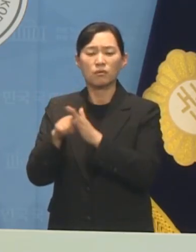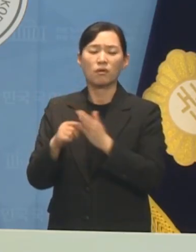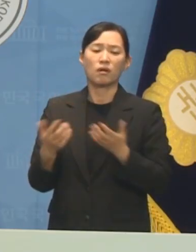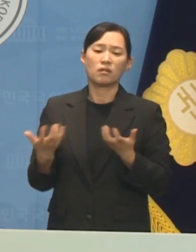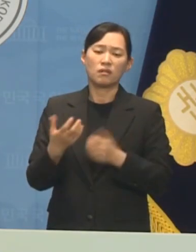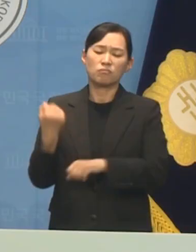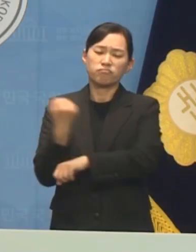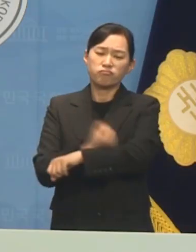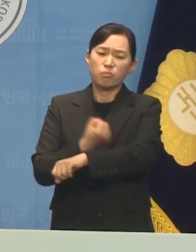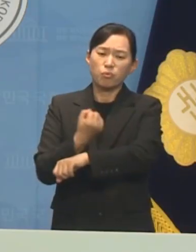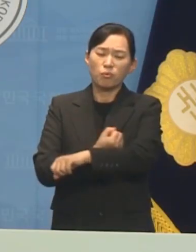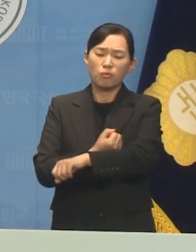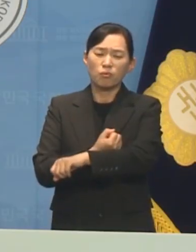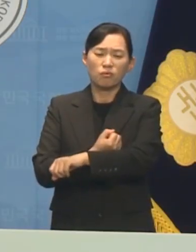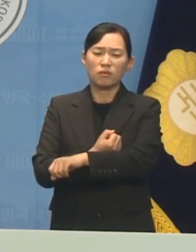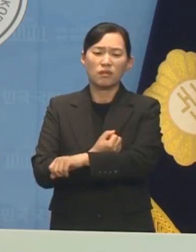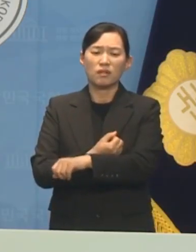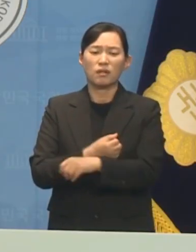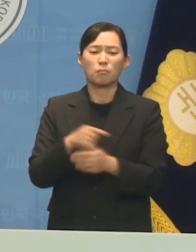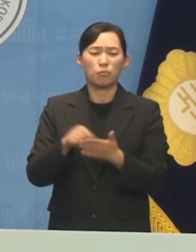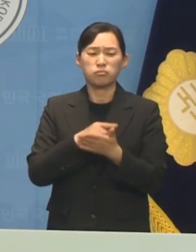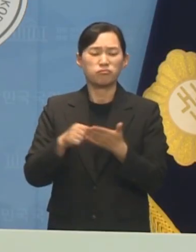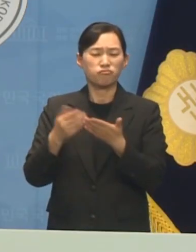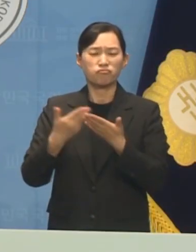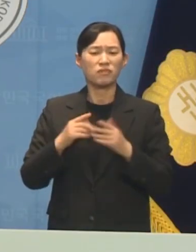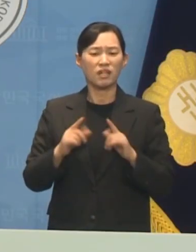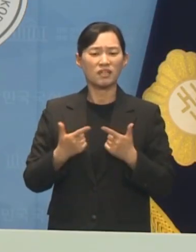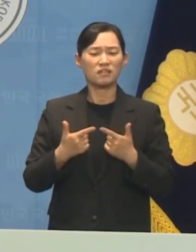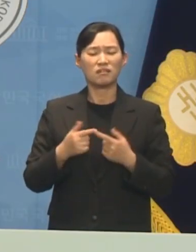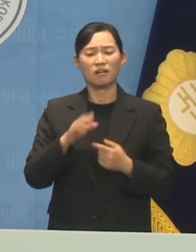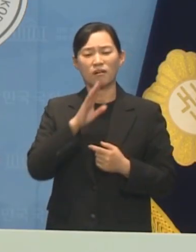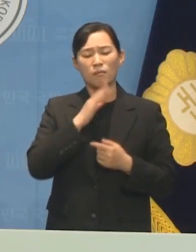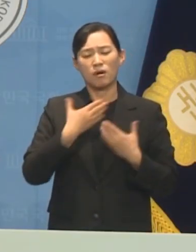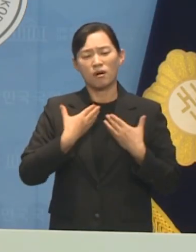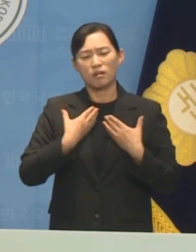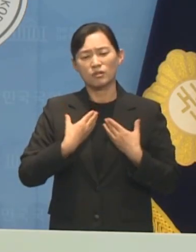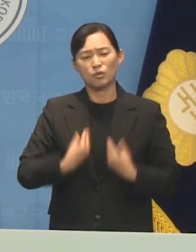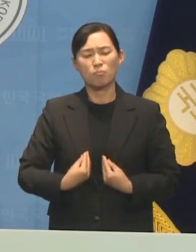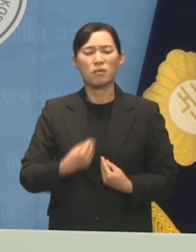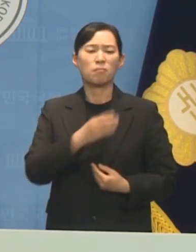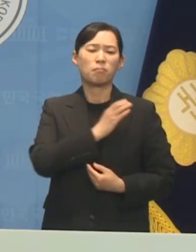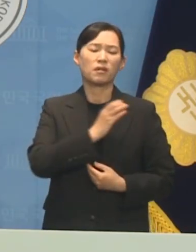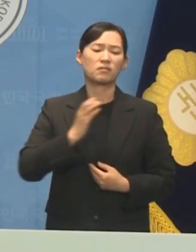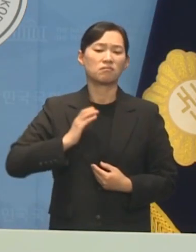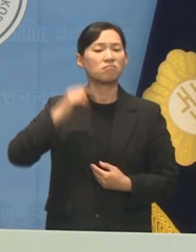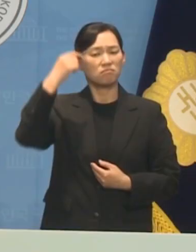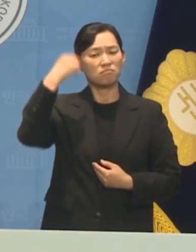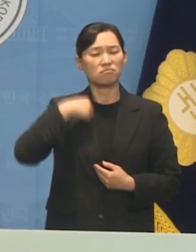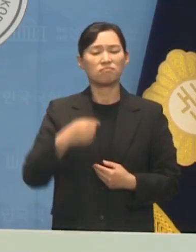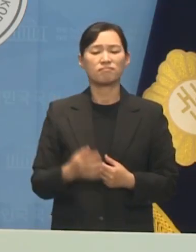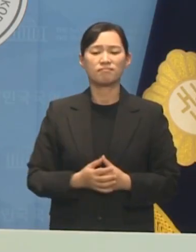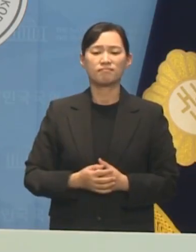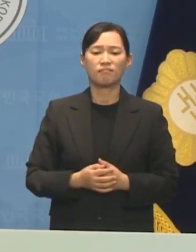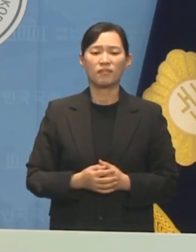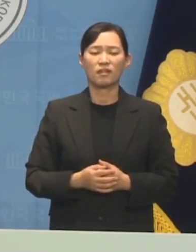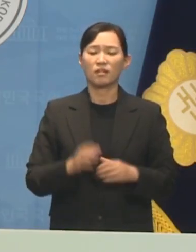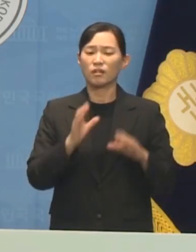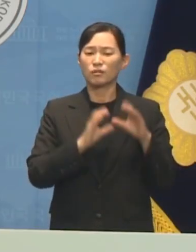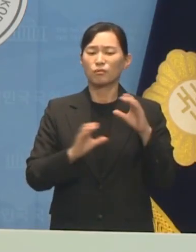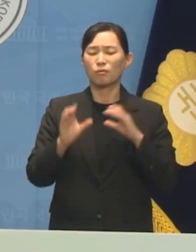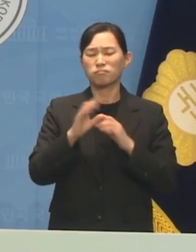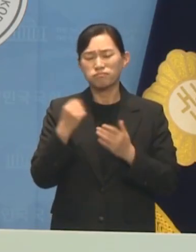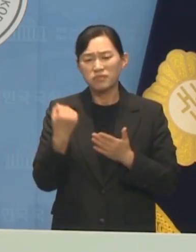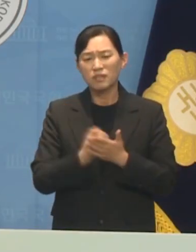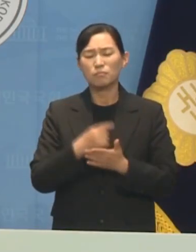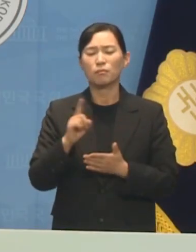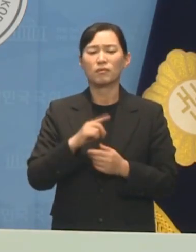노고를 외면한 처사이며 저는 깊은 절망과 배신감을 느끼지 않을 수 없습니다. 더욱 개탄스러운